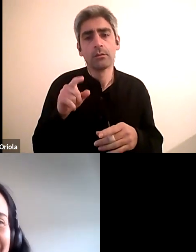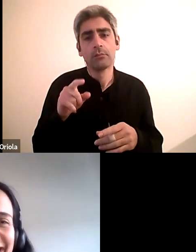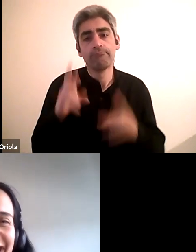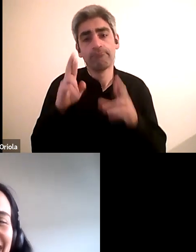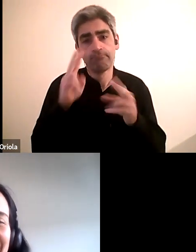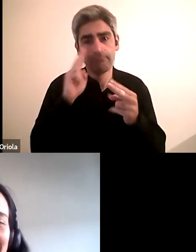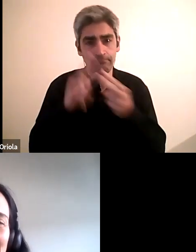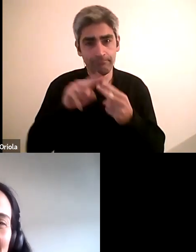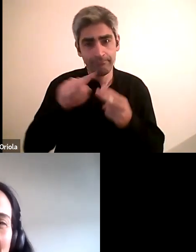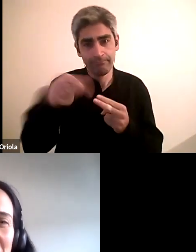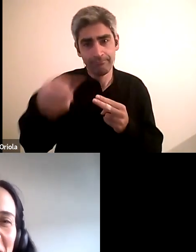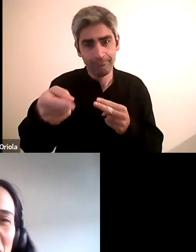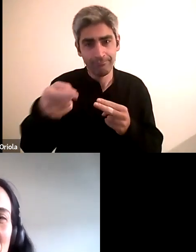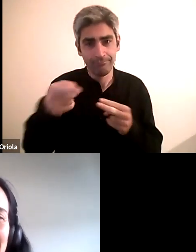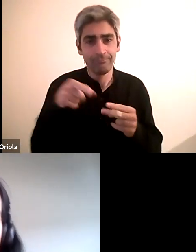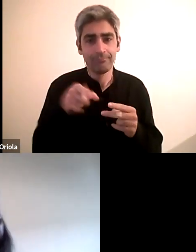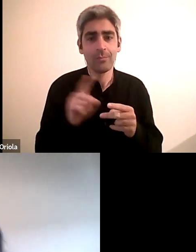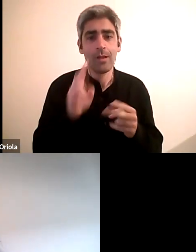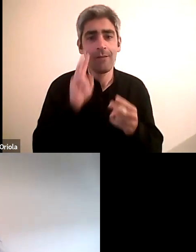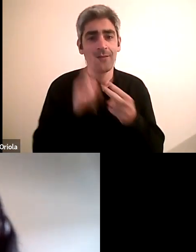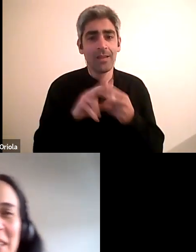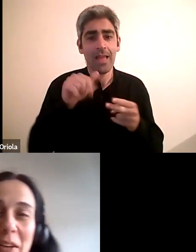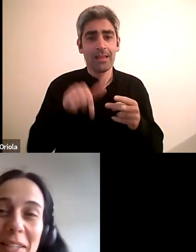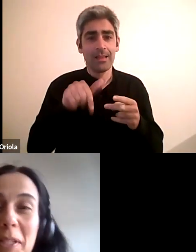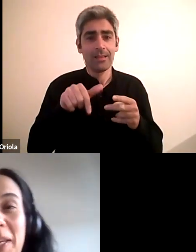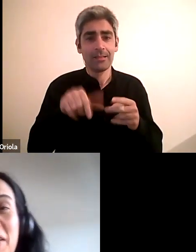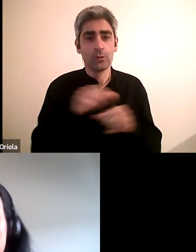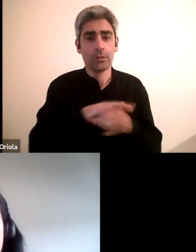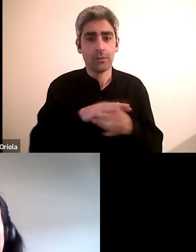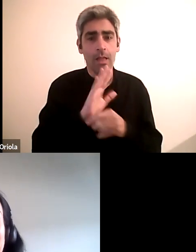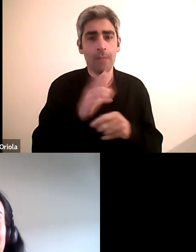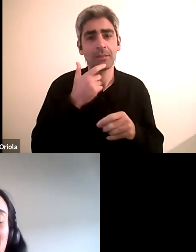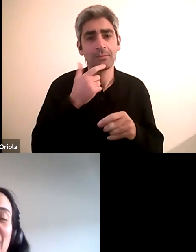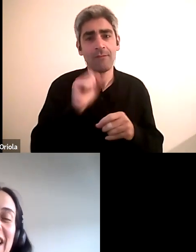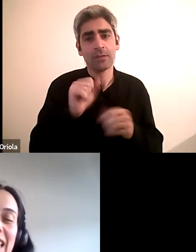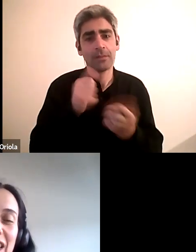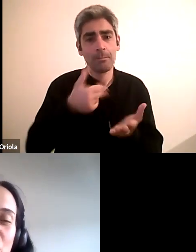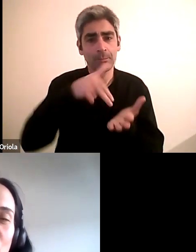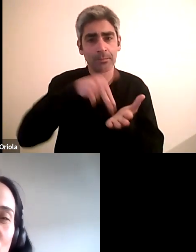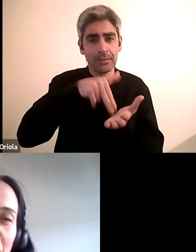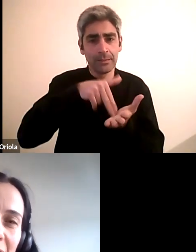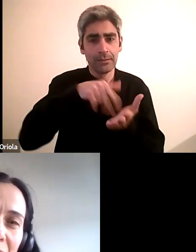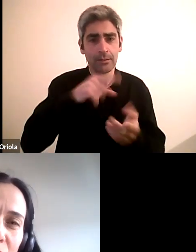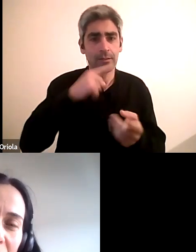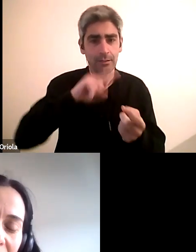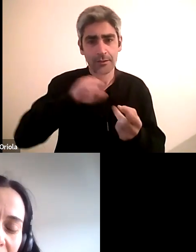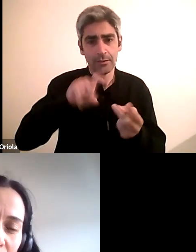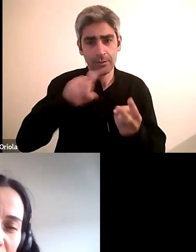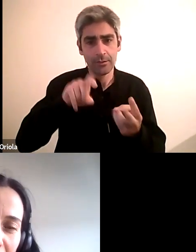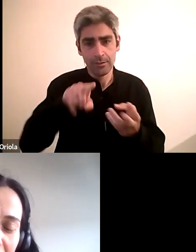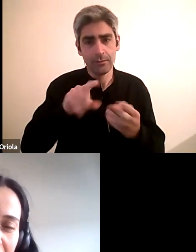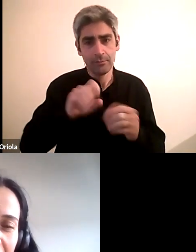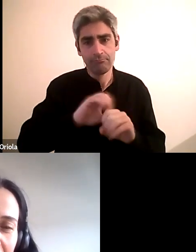ver-vos, que isto não é uma questão de vos ver aqui nesta situação, é de perceber a vossa presença através das questões que